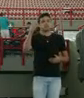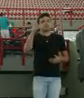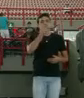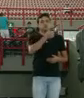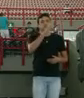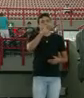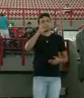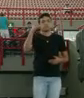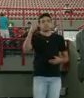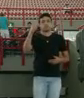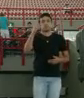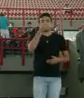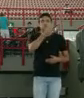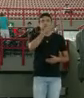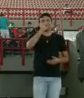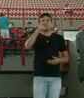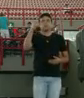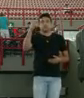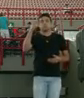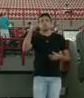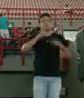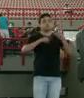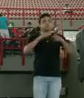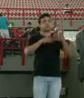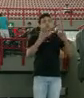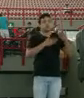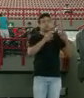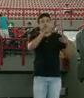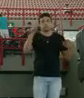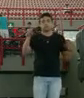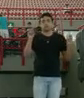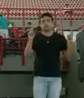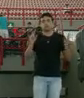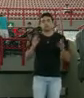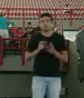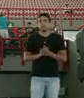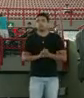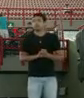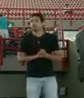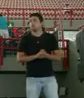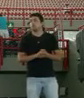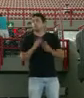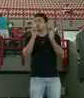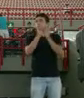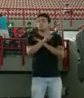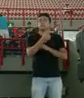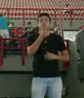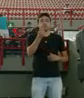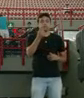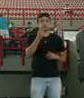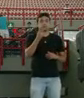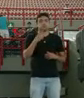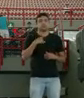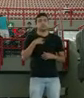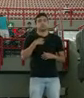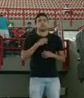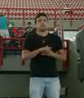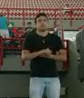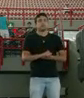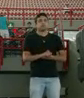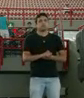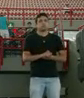107. Pronto, página 107 do seu material, tá bom? Questão 20. Diz assim, gente, ó.